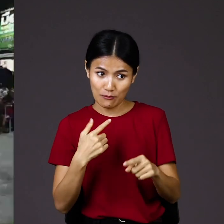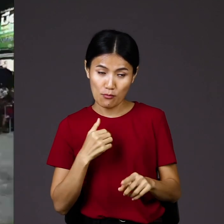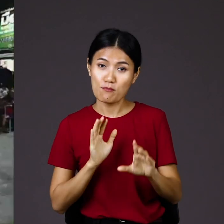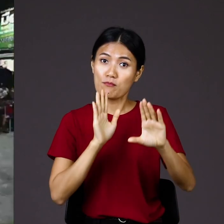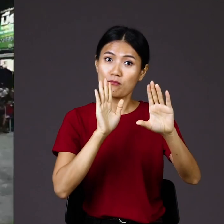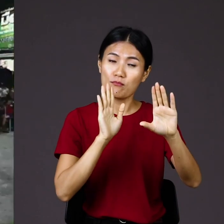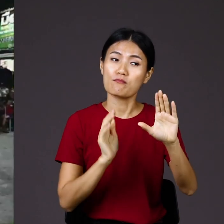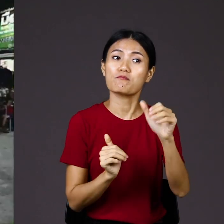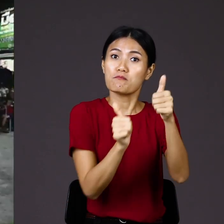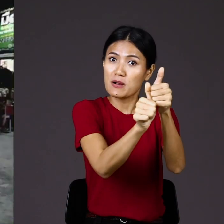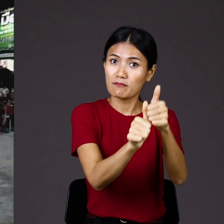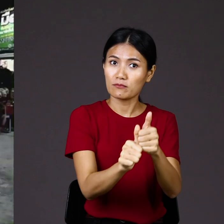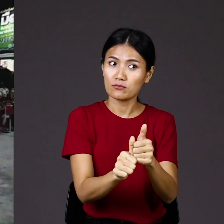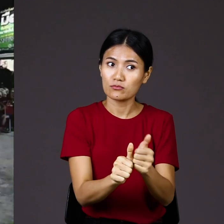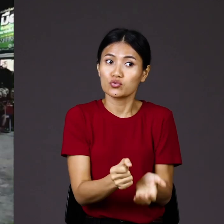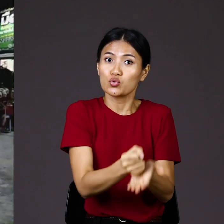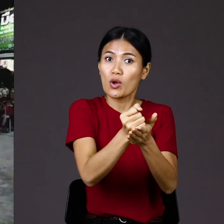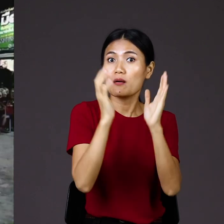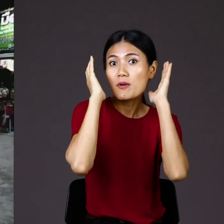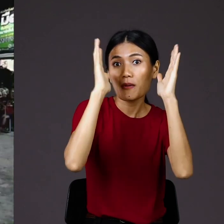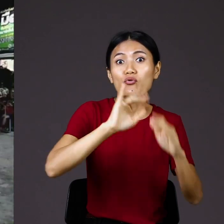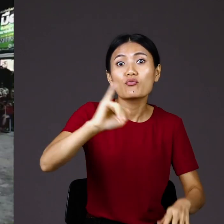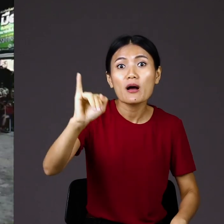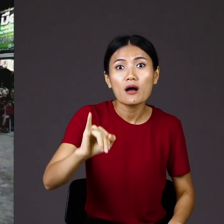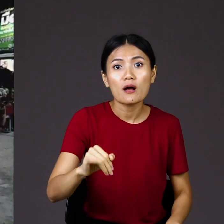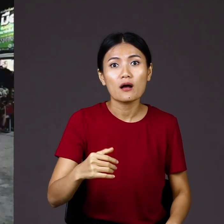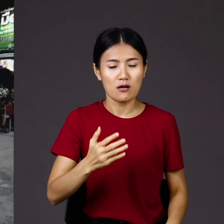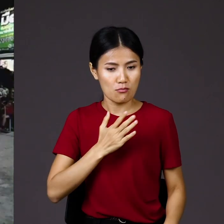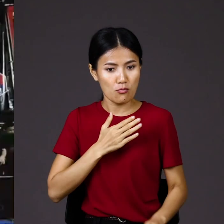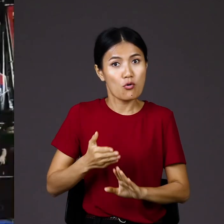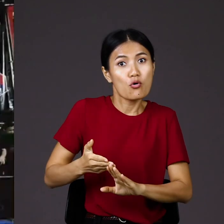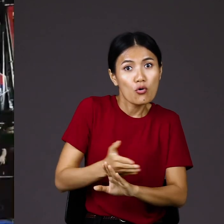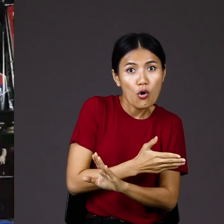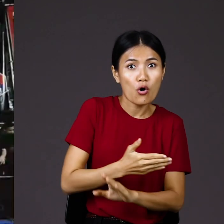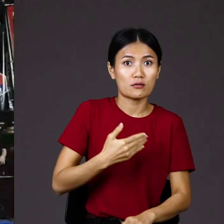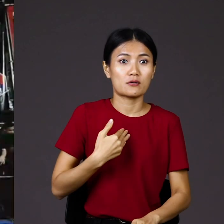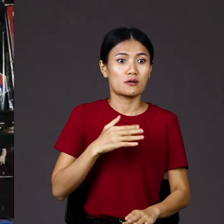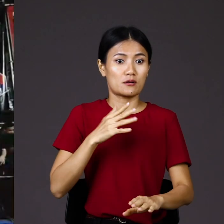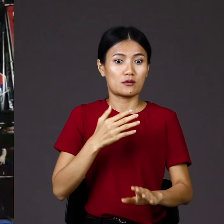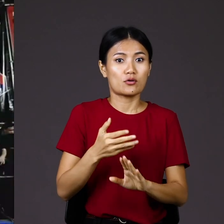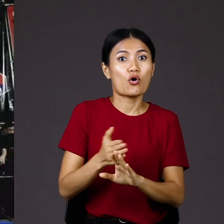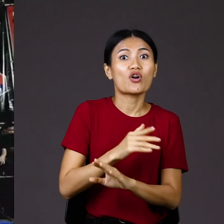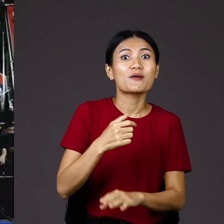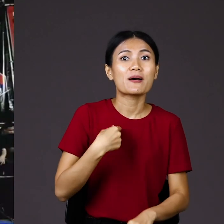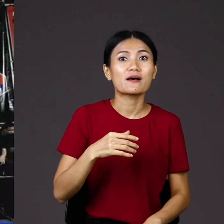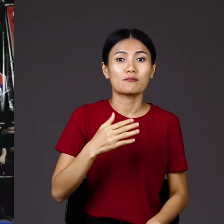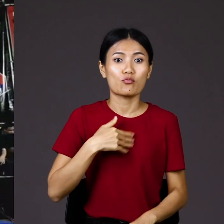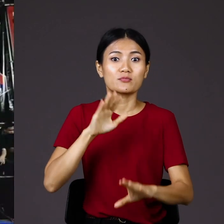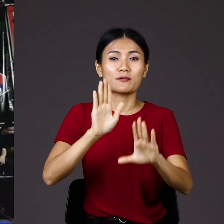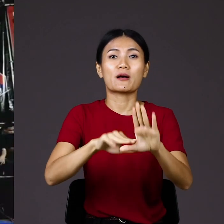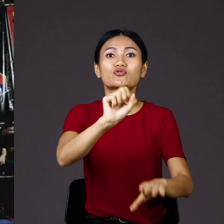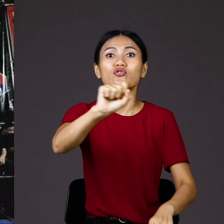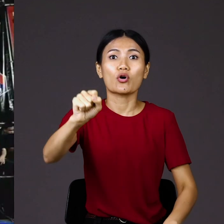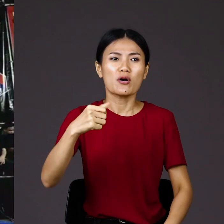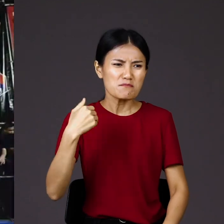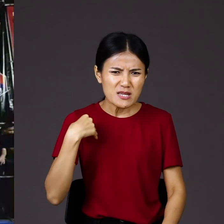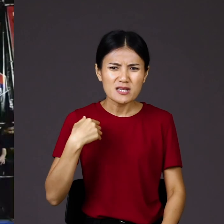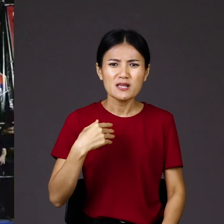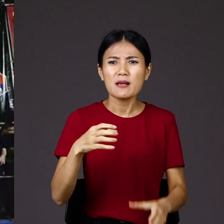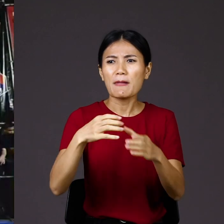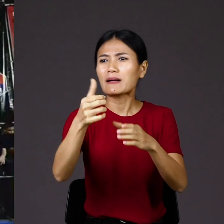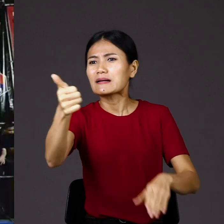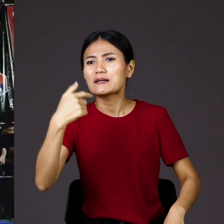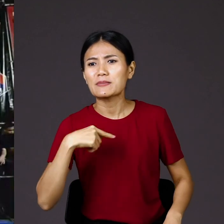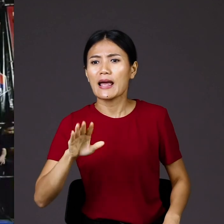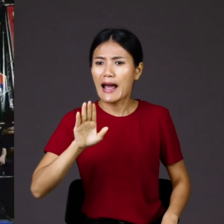ผมเป็นผู้ช่วยหาเสียงได้ตอนสมัยสเลือกสสก็มีคนที่ถูกตัดสิทธิ์แบบผมไปเป็นผู้ช่วยหาเสียงมาแล้วและงวดนี้ถ้